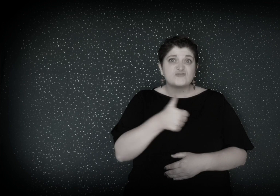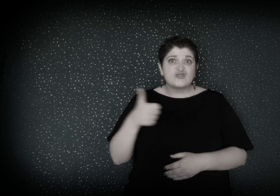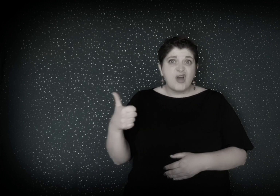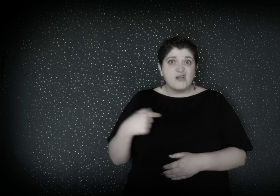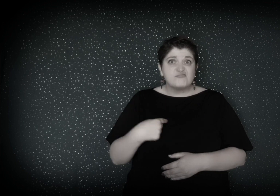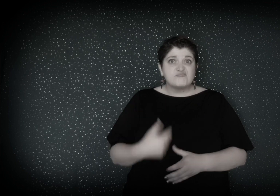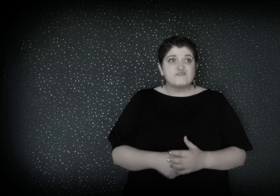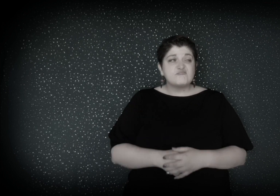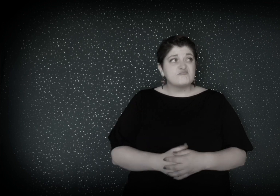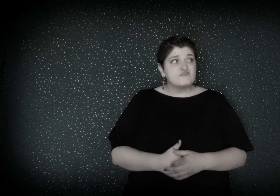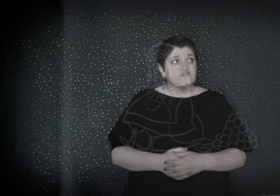Et elle était seule.